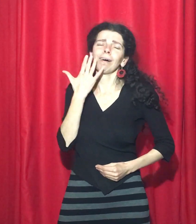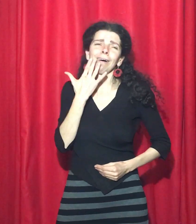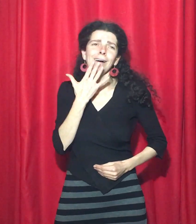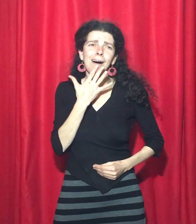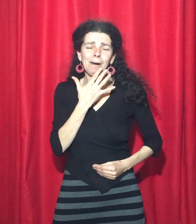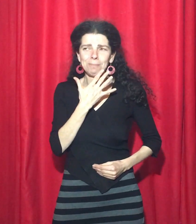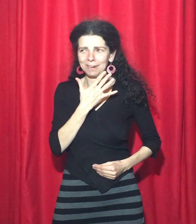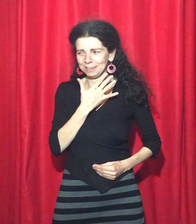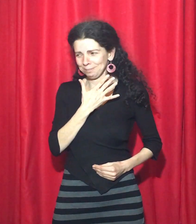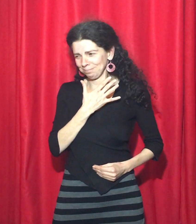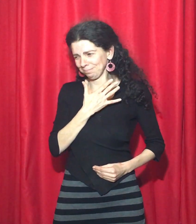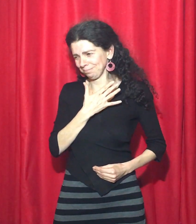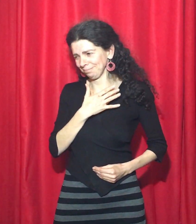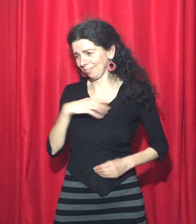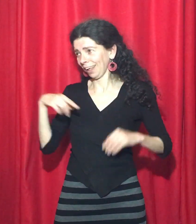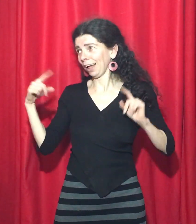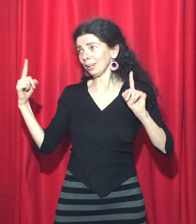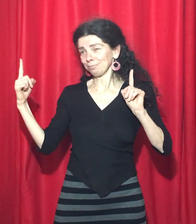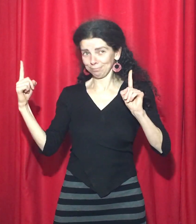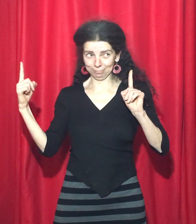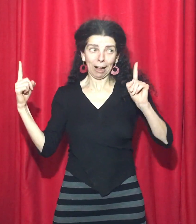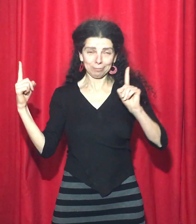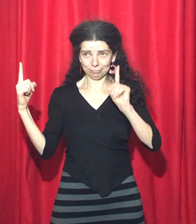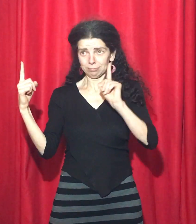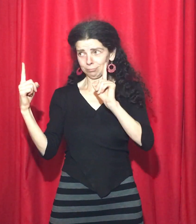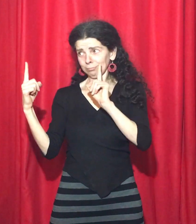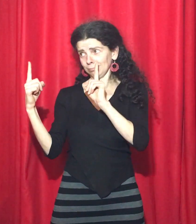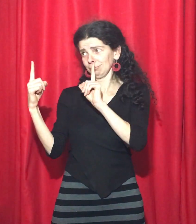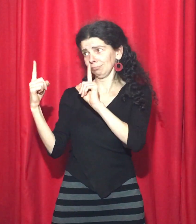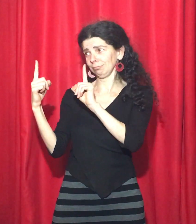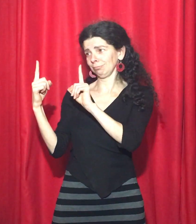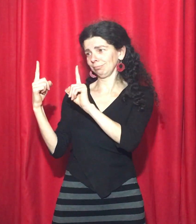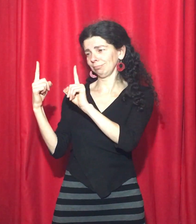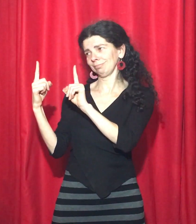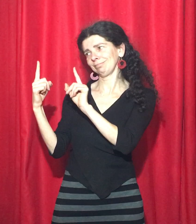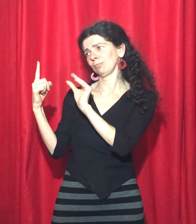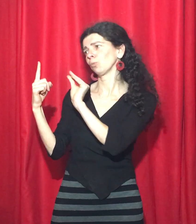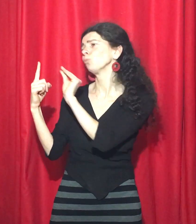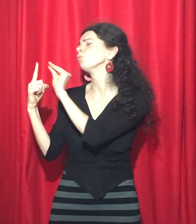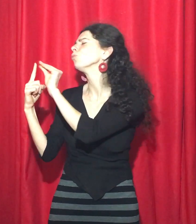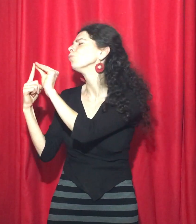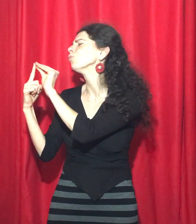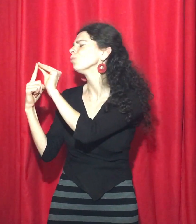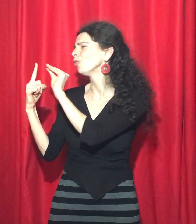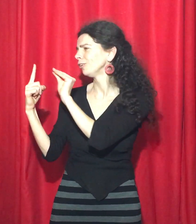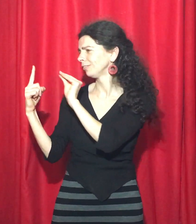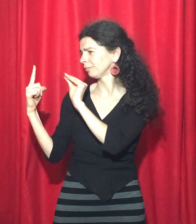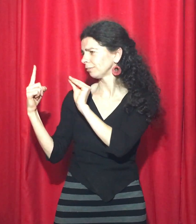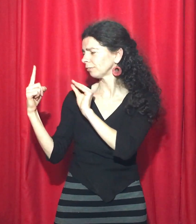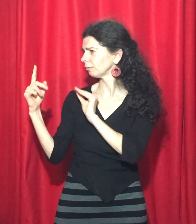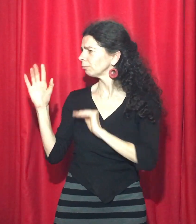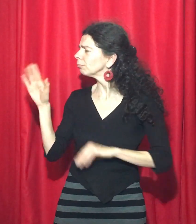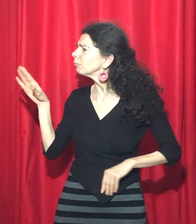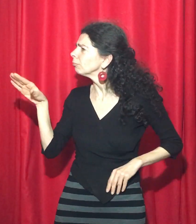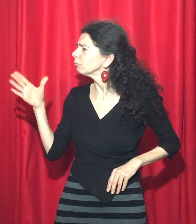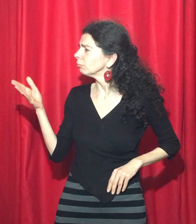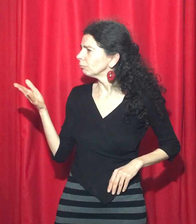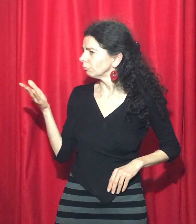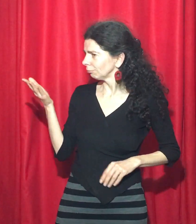dégageait un parfum très délicat. Alors, Julie s'avança vers Jules et déposa un bisou sur sa joue, en demandant